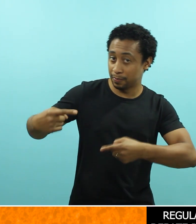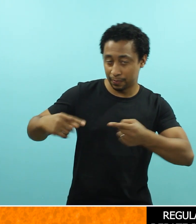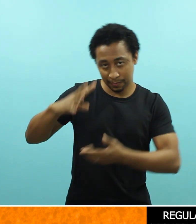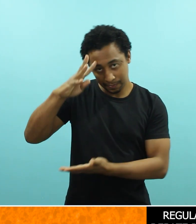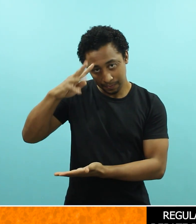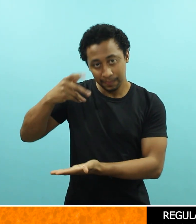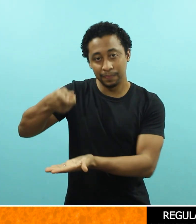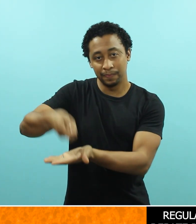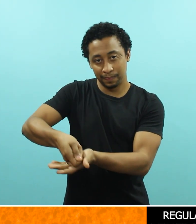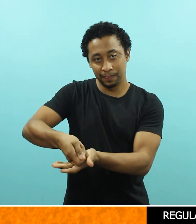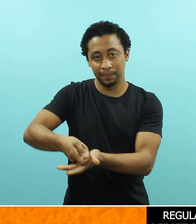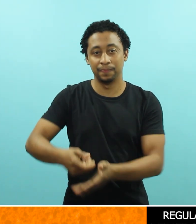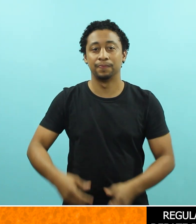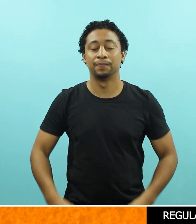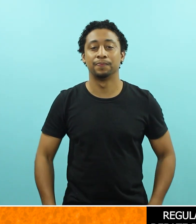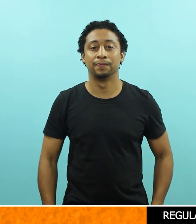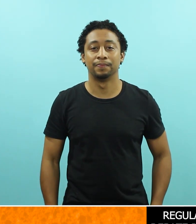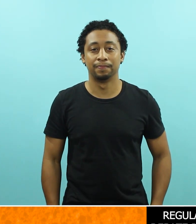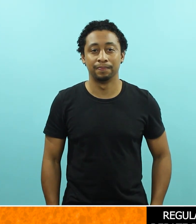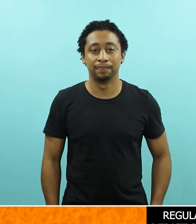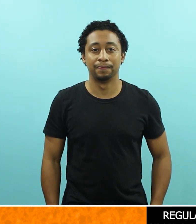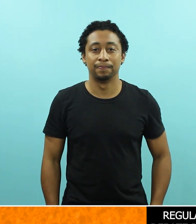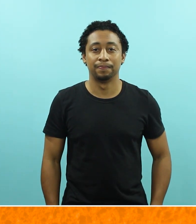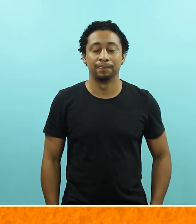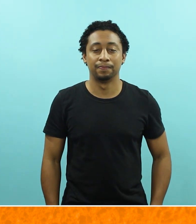Regulamento do debate deliberativo.